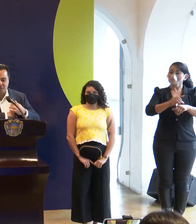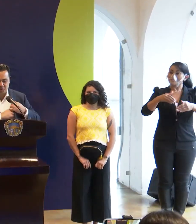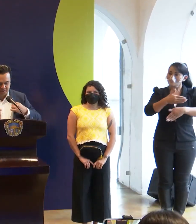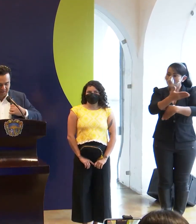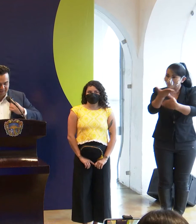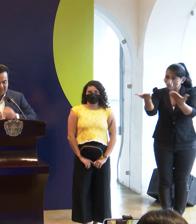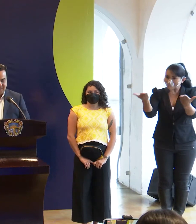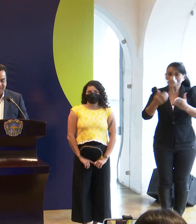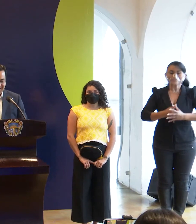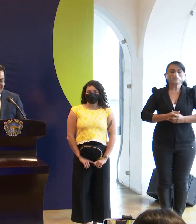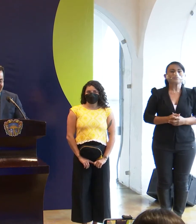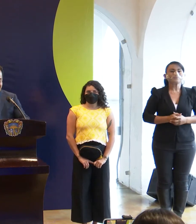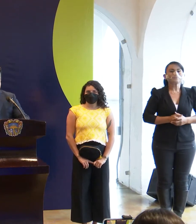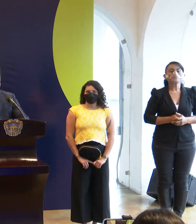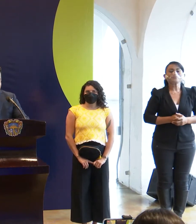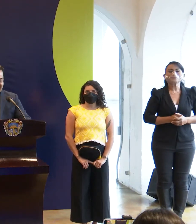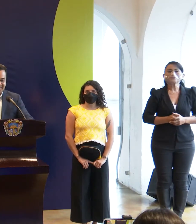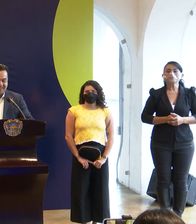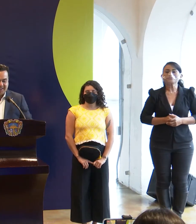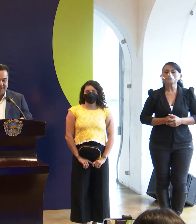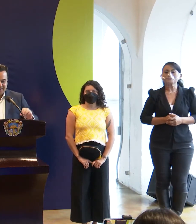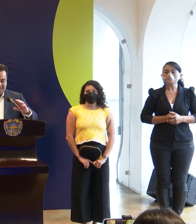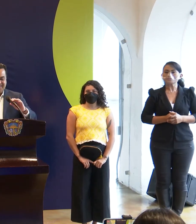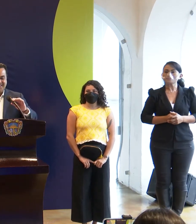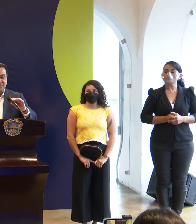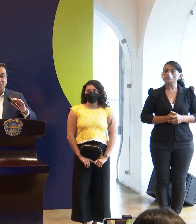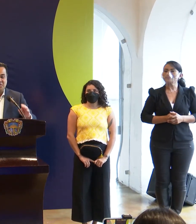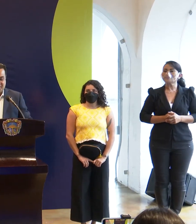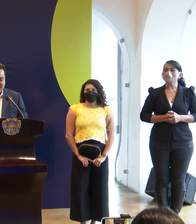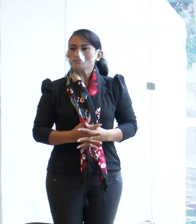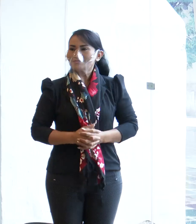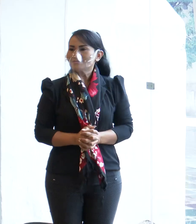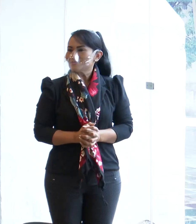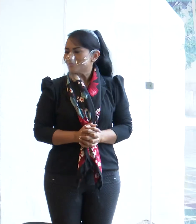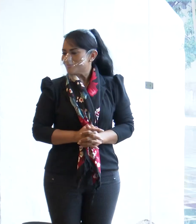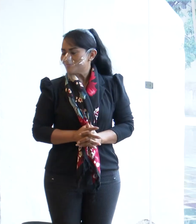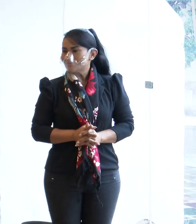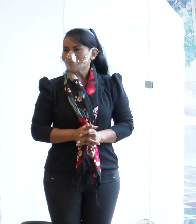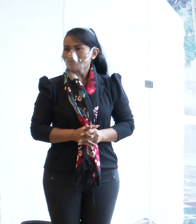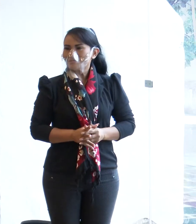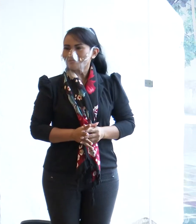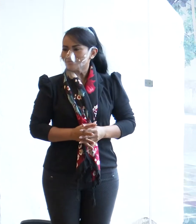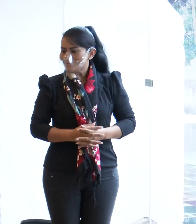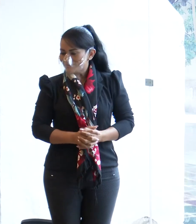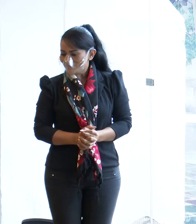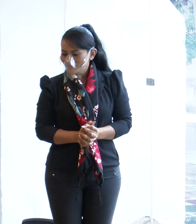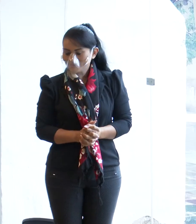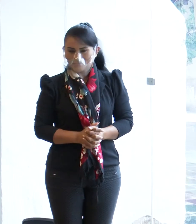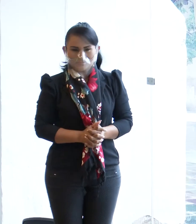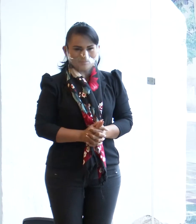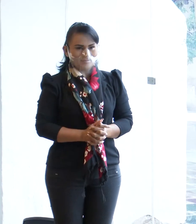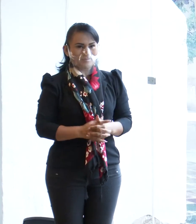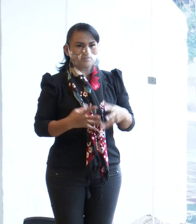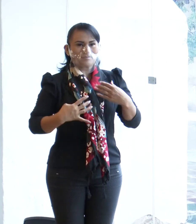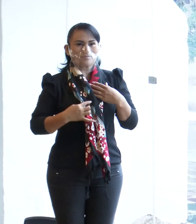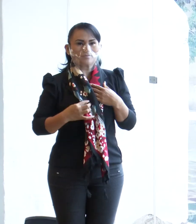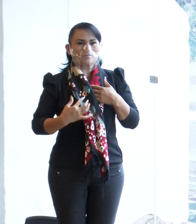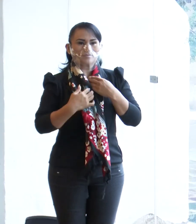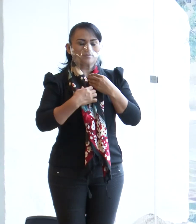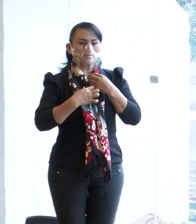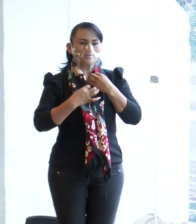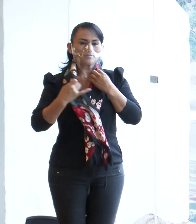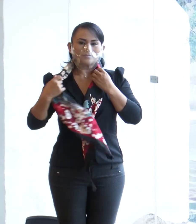Son 4.684 unidades económicas las que se han visto beneficiadas hasta el momento. El municipio de Querétaro concentró